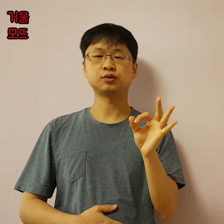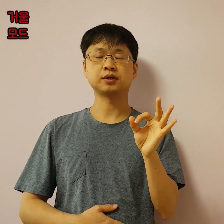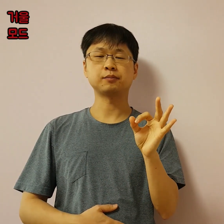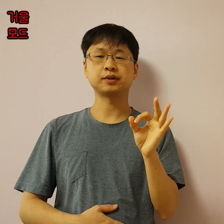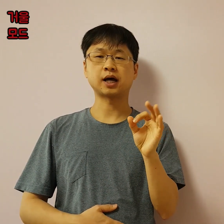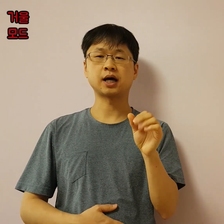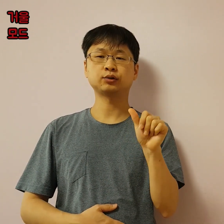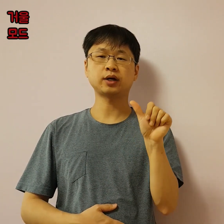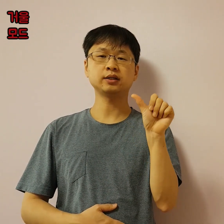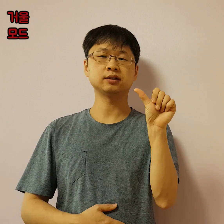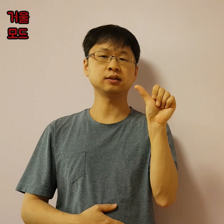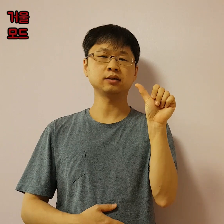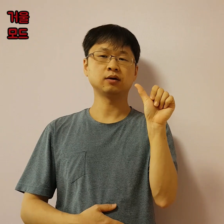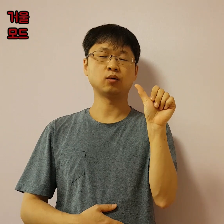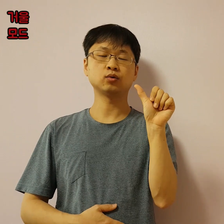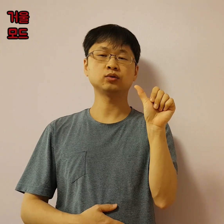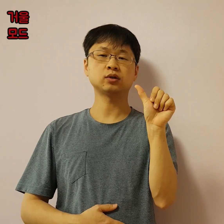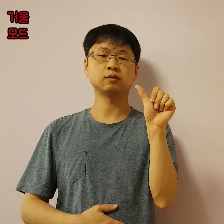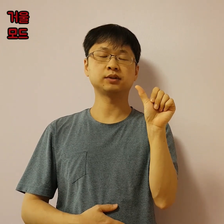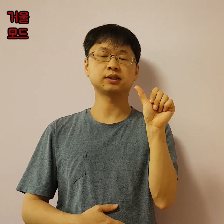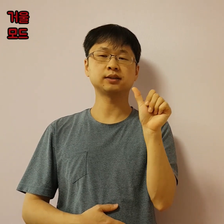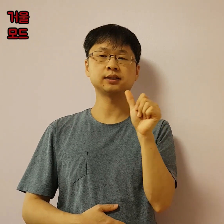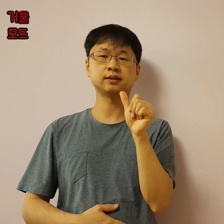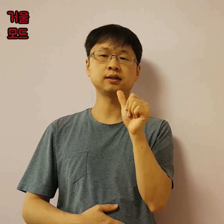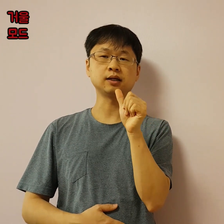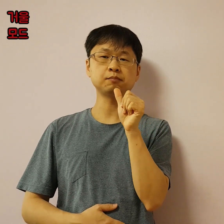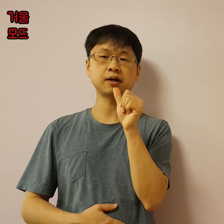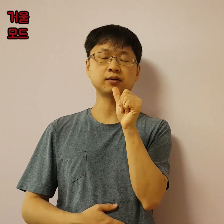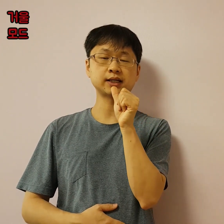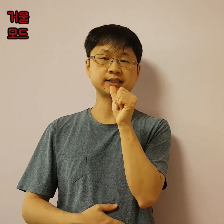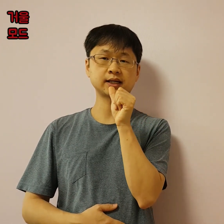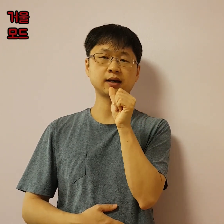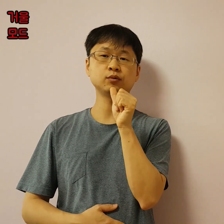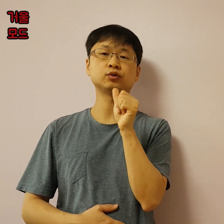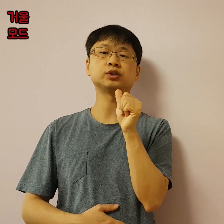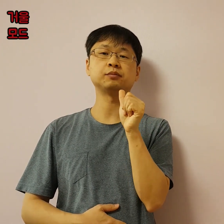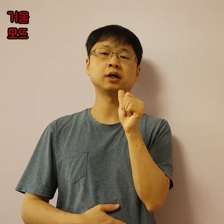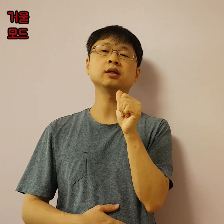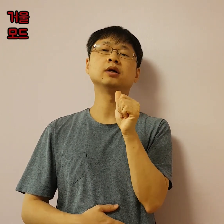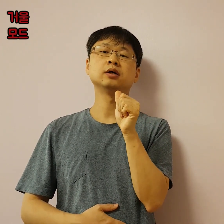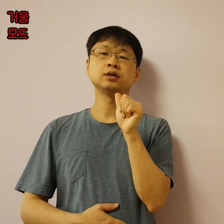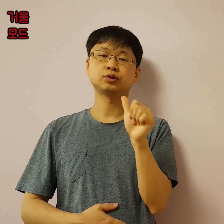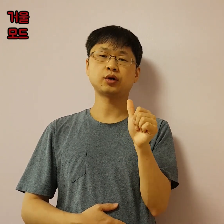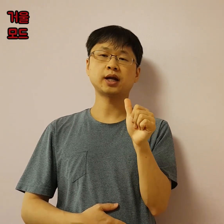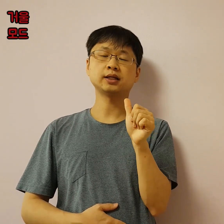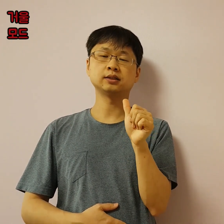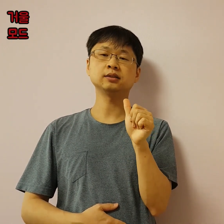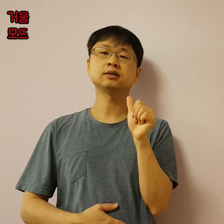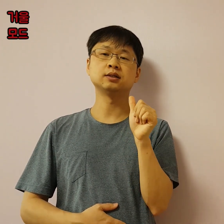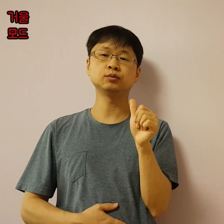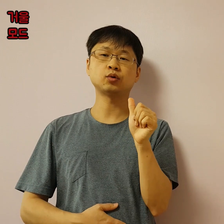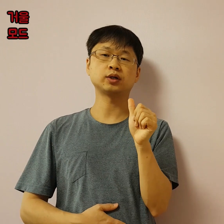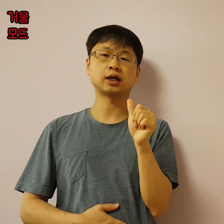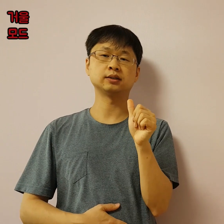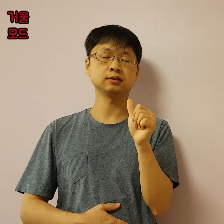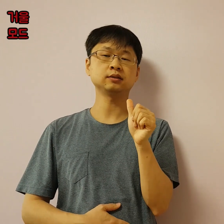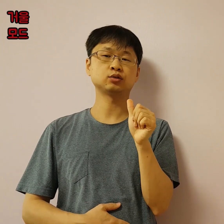나타내주면 됩니다. 쇠는 오른손 엄지 끝을 이빨로 살짝 깨물어 주시면 쇠라는 금속이라는